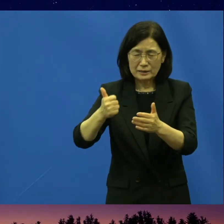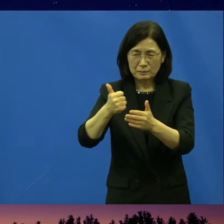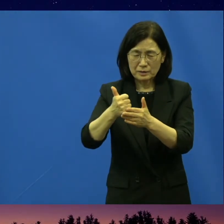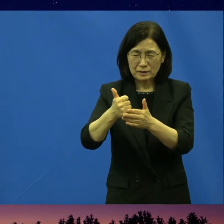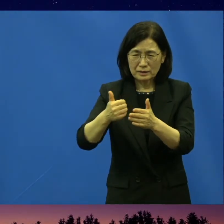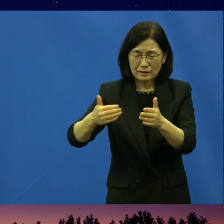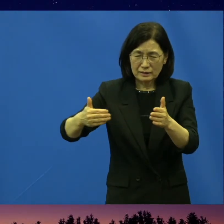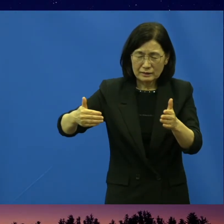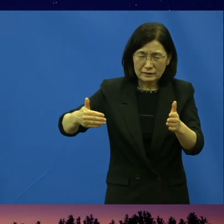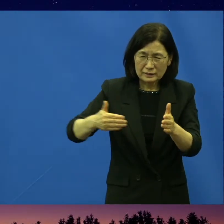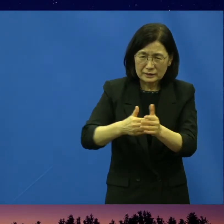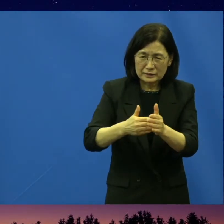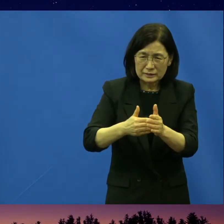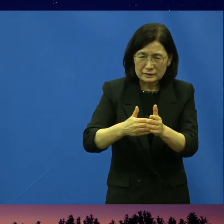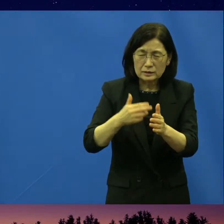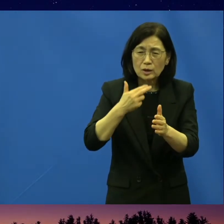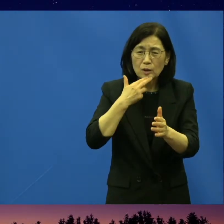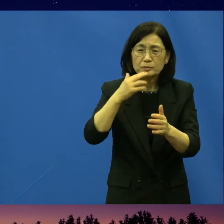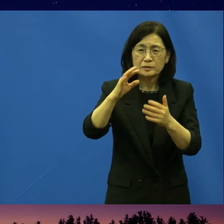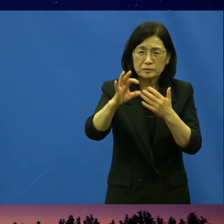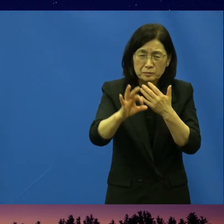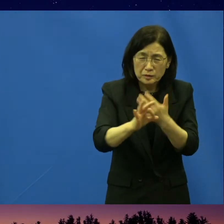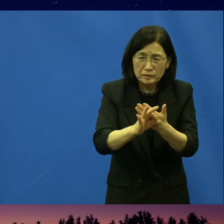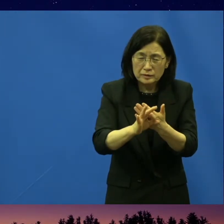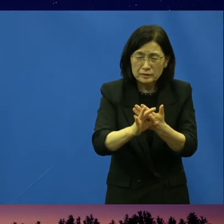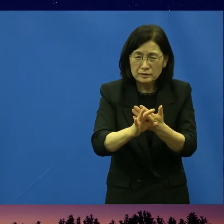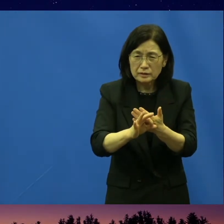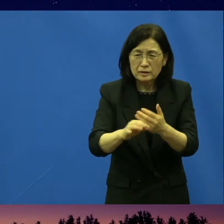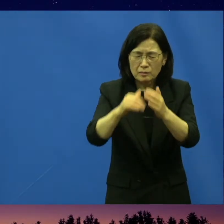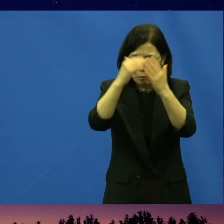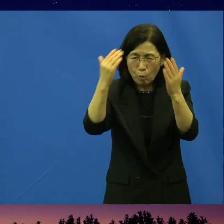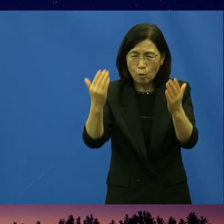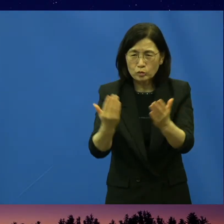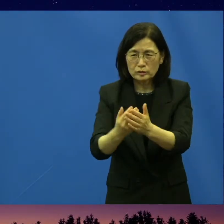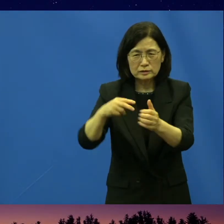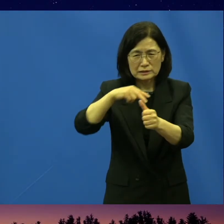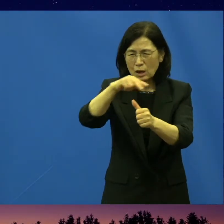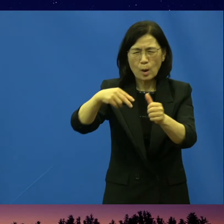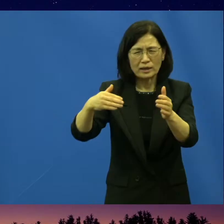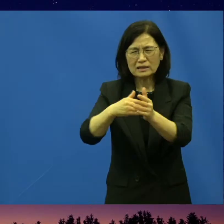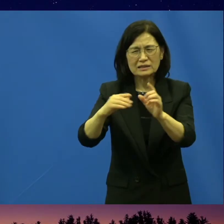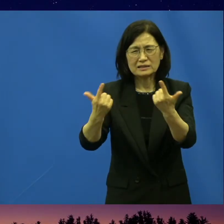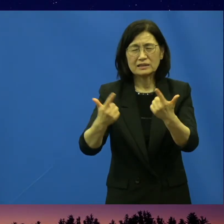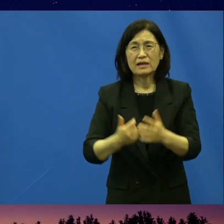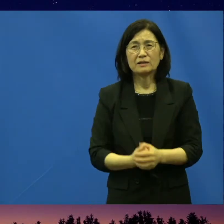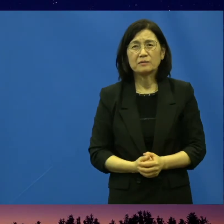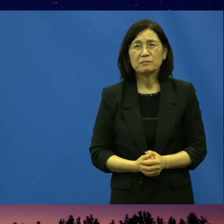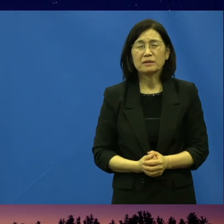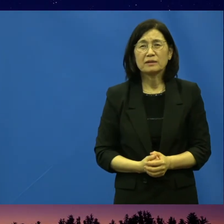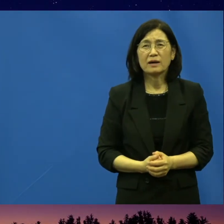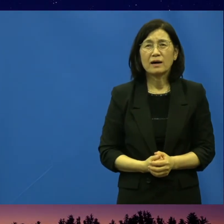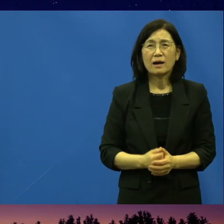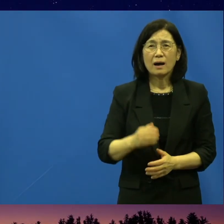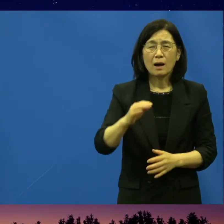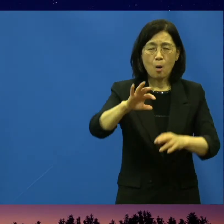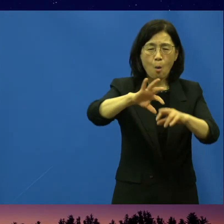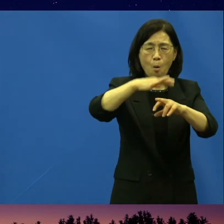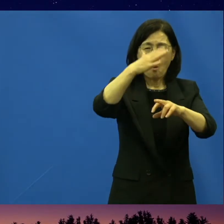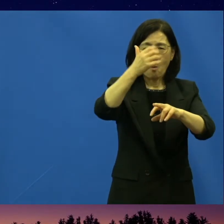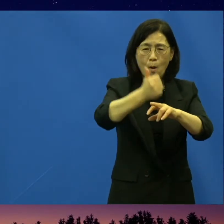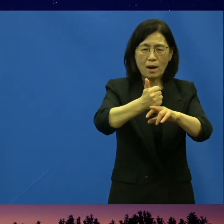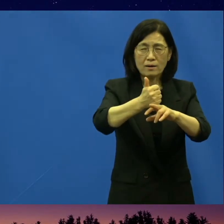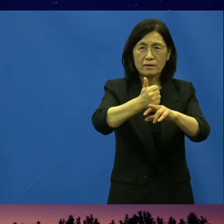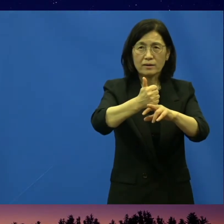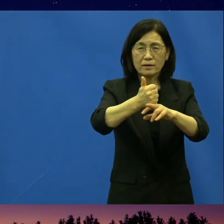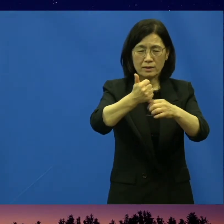끝나지 않아요. 할렐루야. 바로의 공주의 아들로 왕실에서